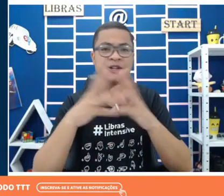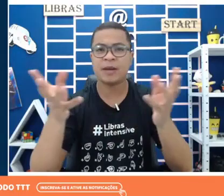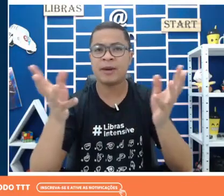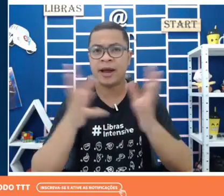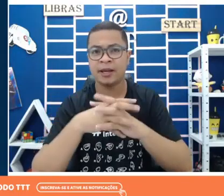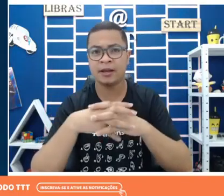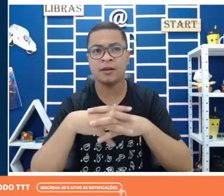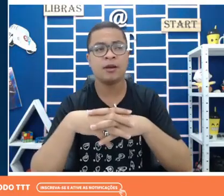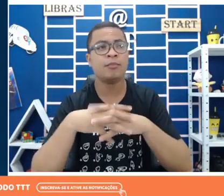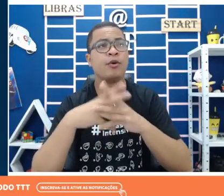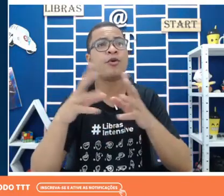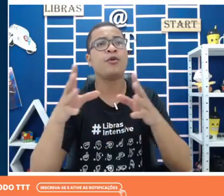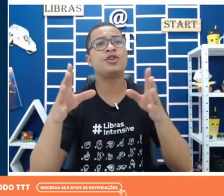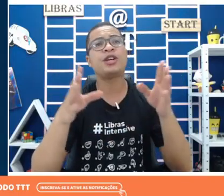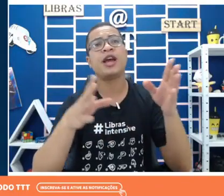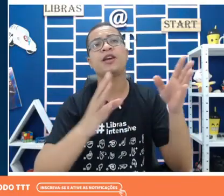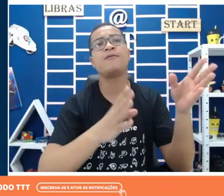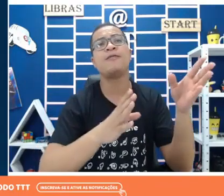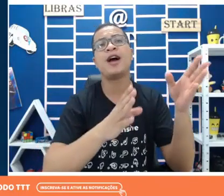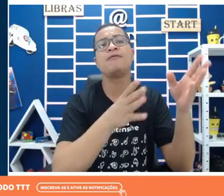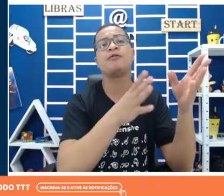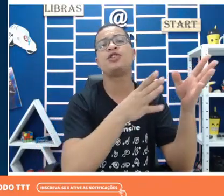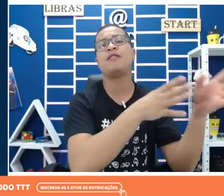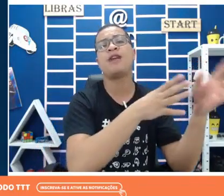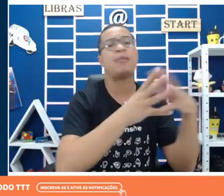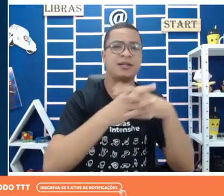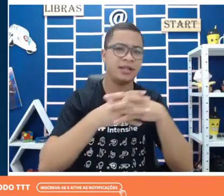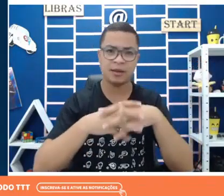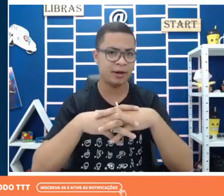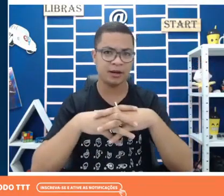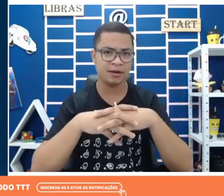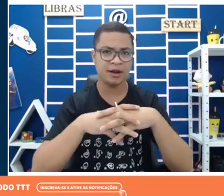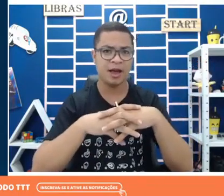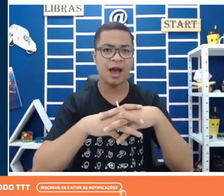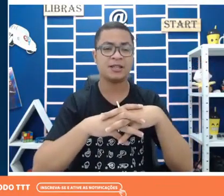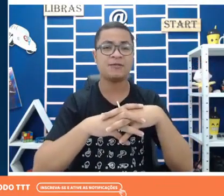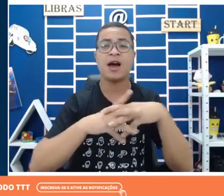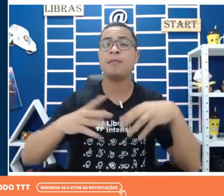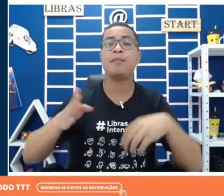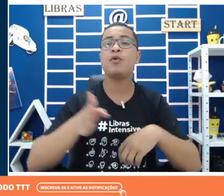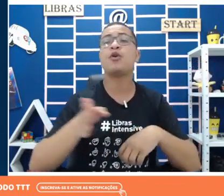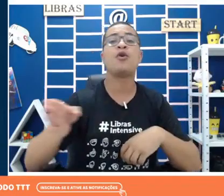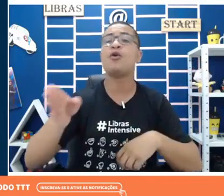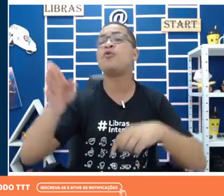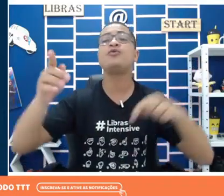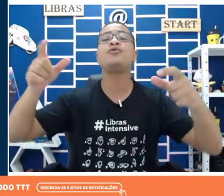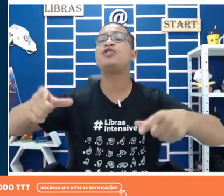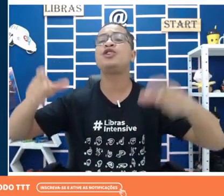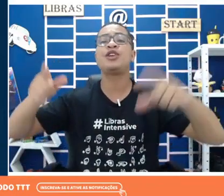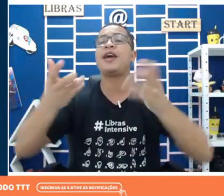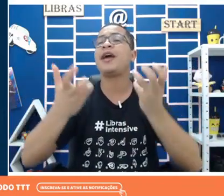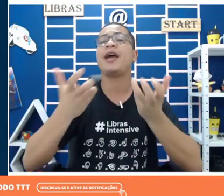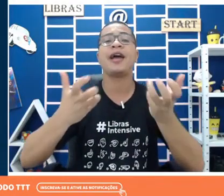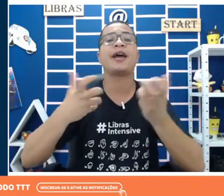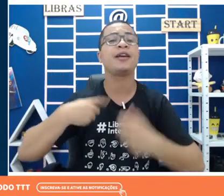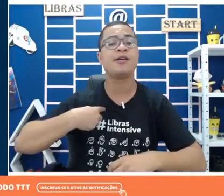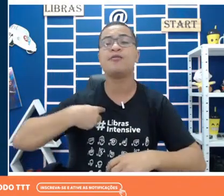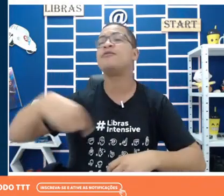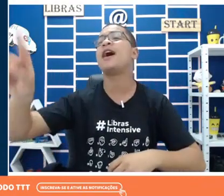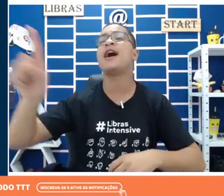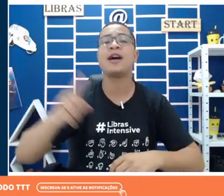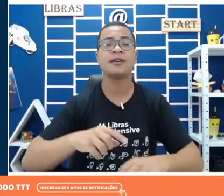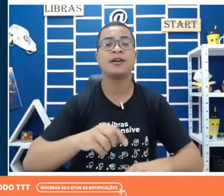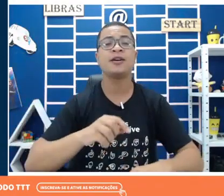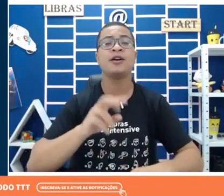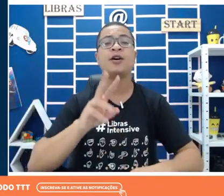A música de The Black. Por onde quer que eu vá, vou te levar para sempre. Aí você fala, por onde quer que